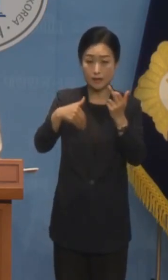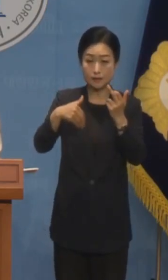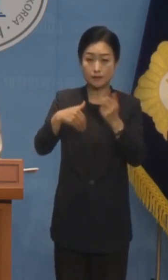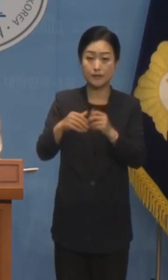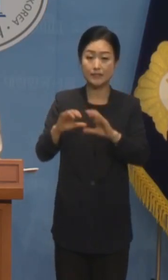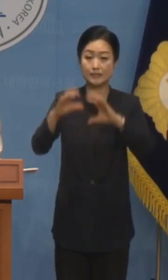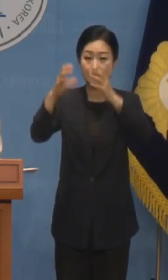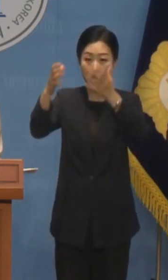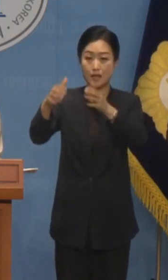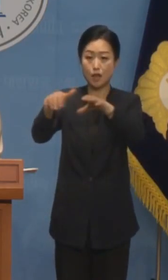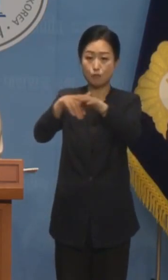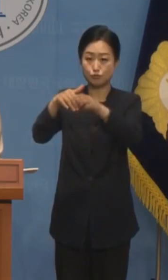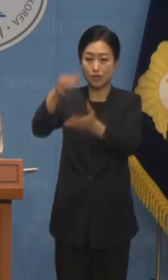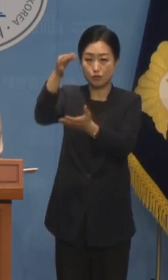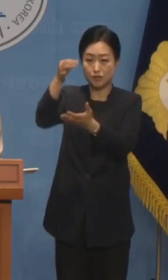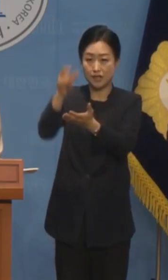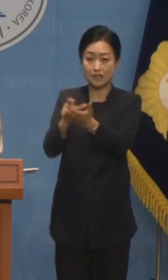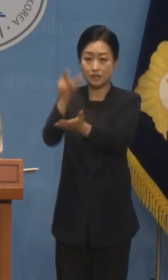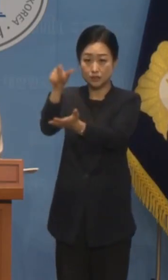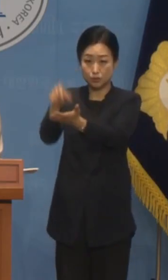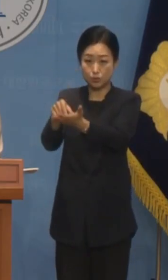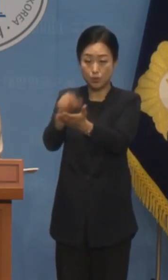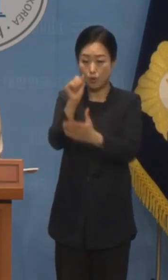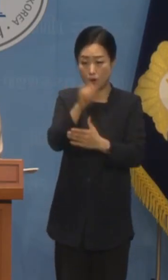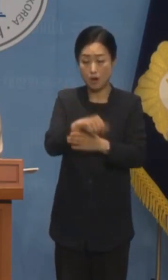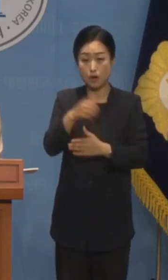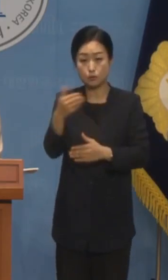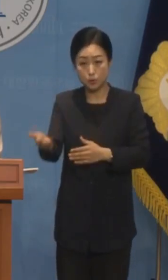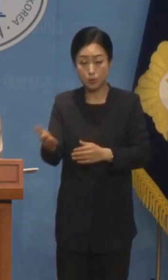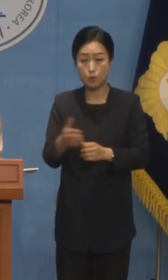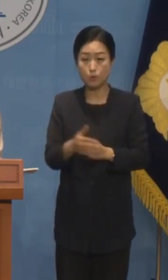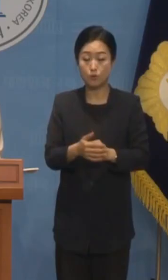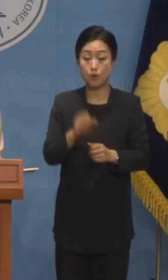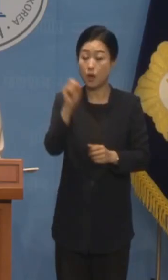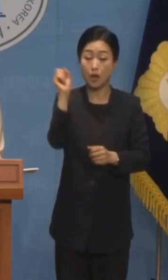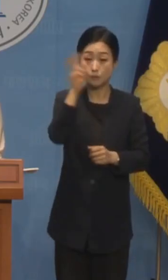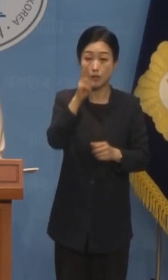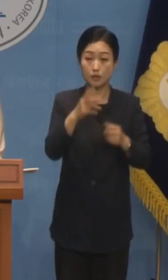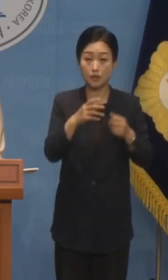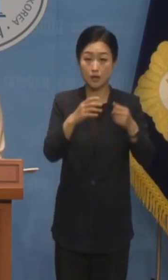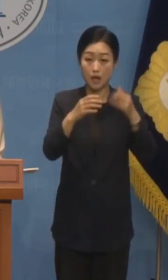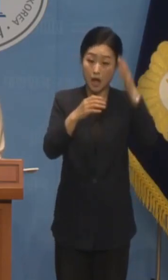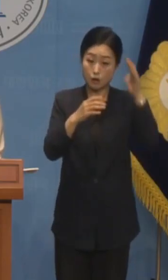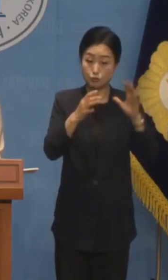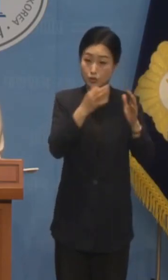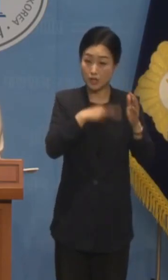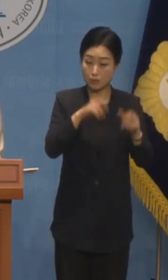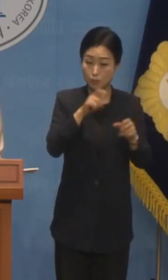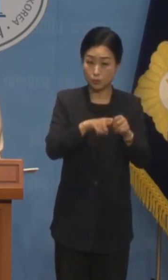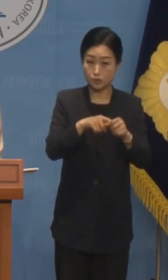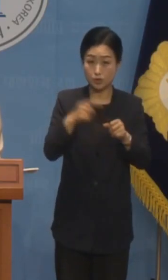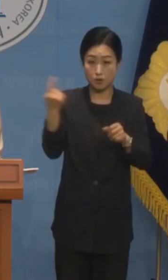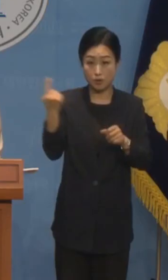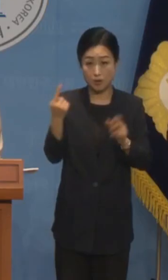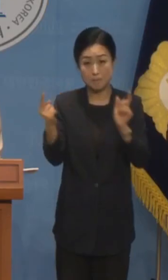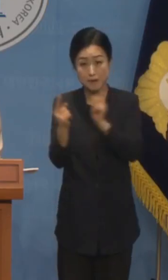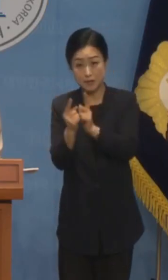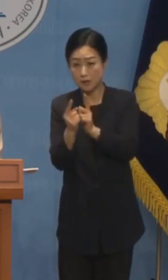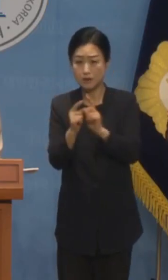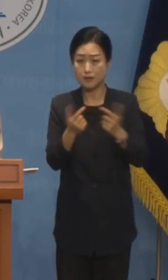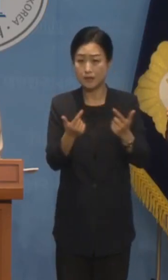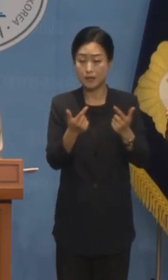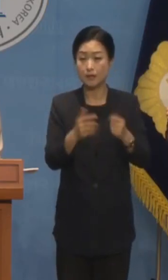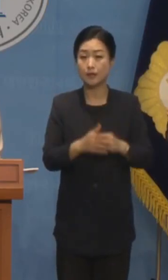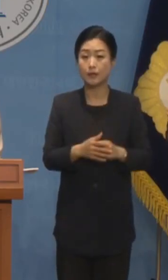대통령이 갑자기 국익의 기초의 회담에 나설 리가 없습니다. 연일 뉴스를 장식하는 공직 후보자들의